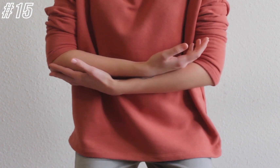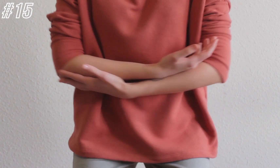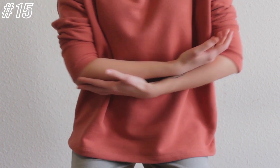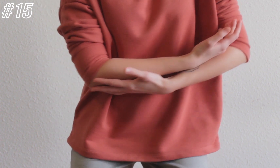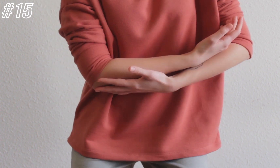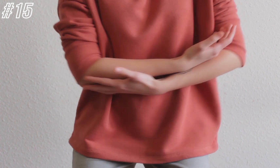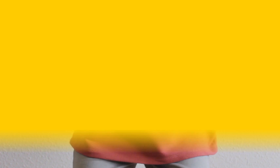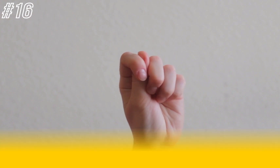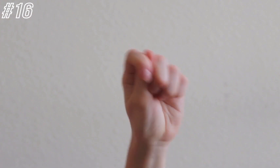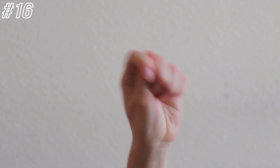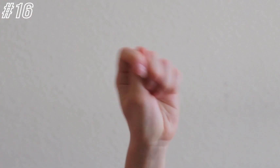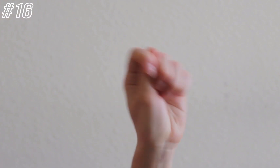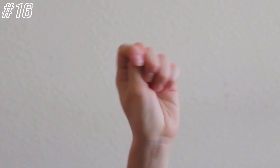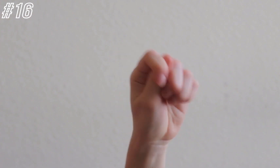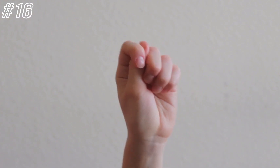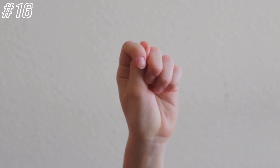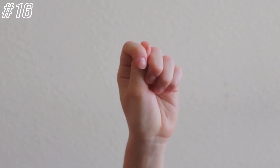談。